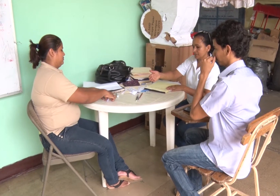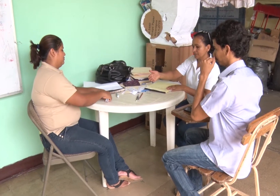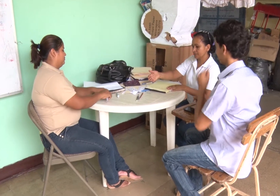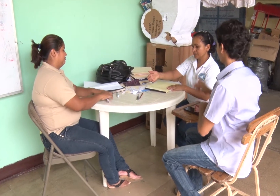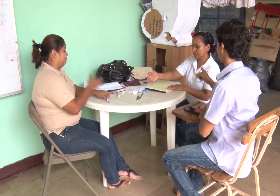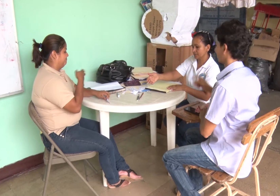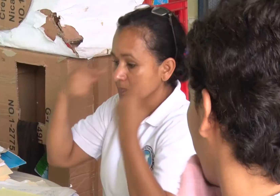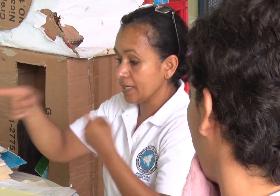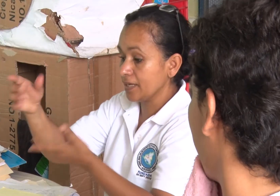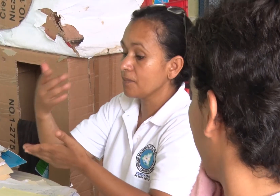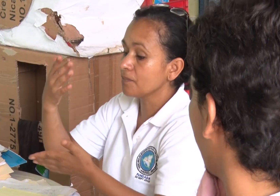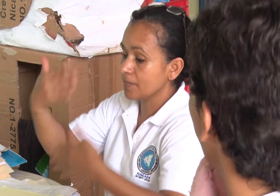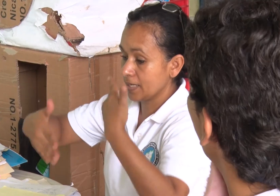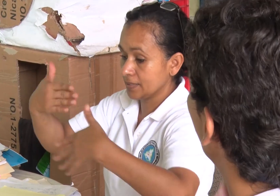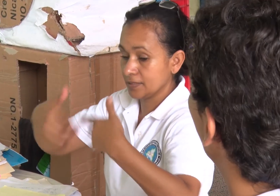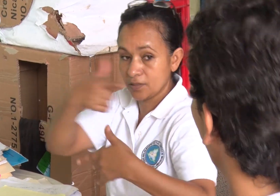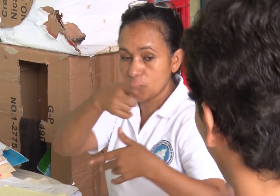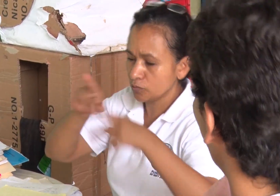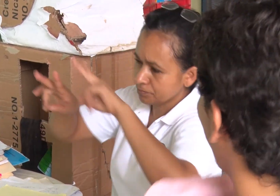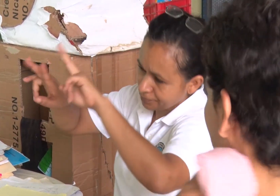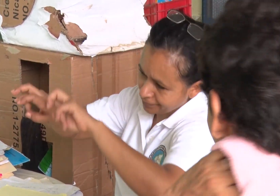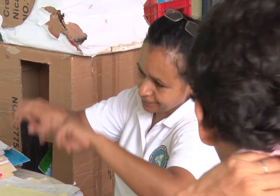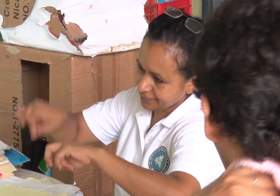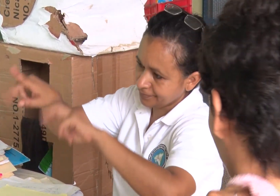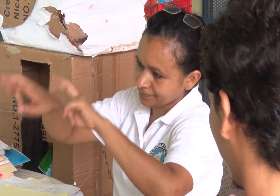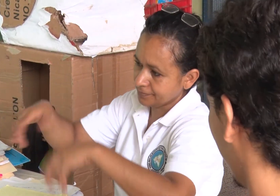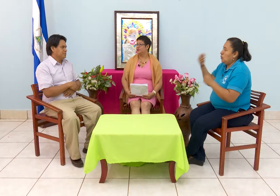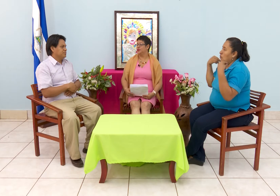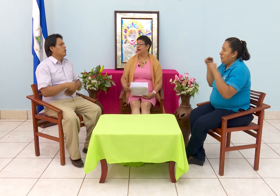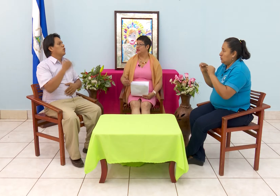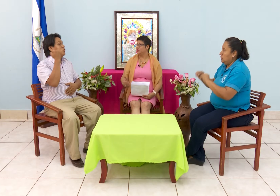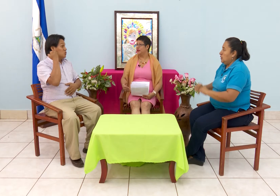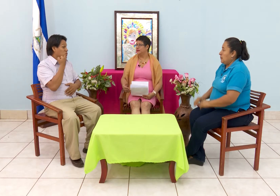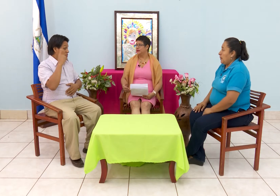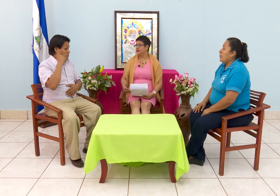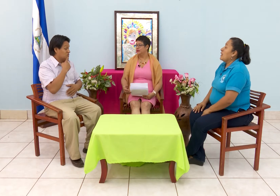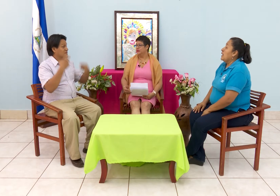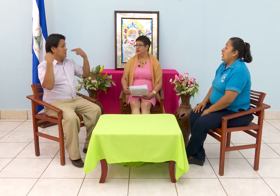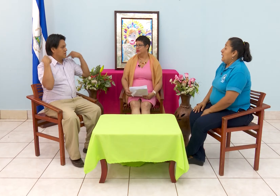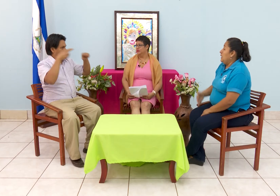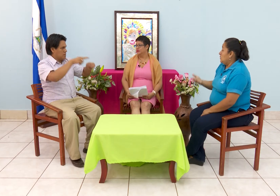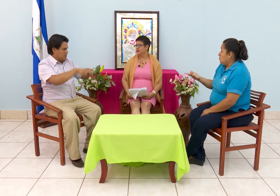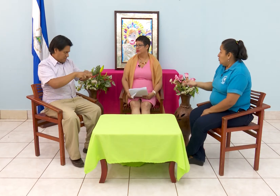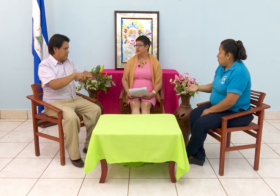lo que son las señas y el idioma de señas con nosotros. ¿Esta persona es oyente? El instructor